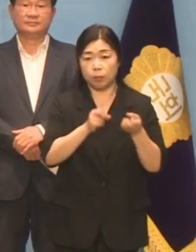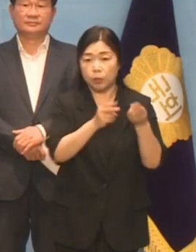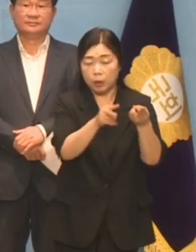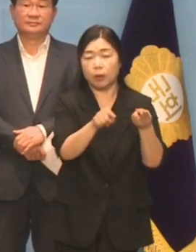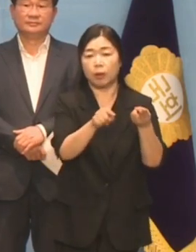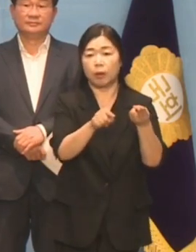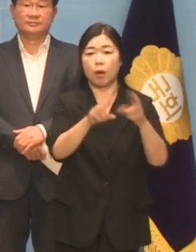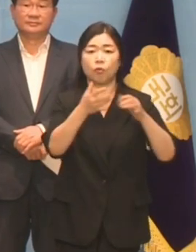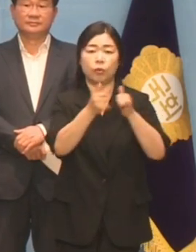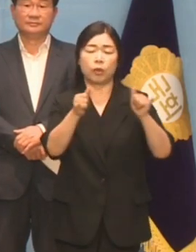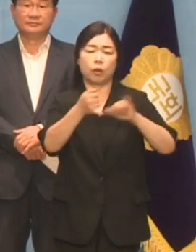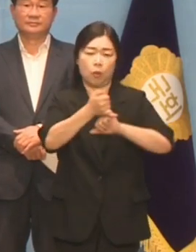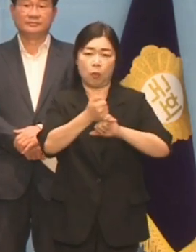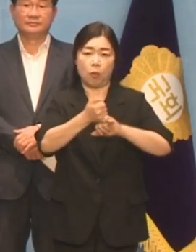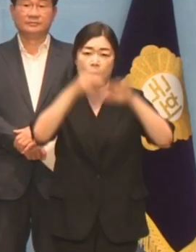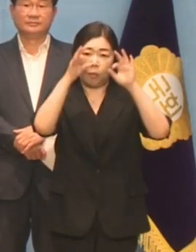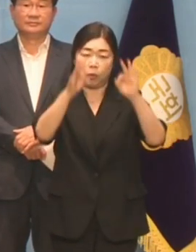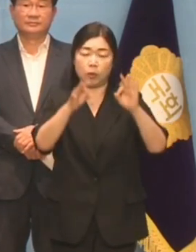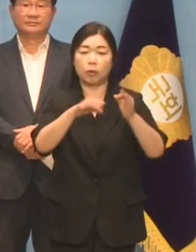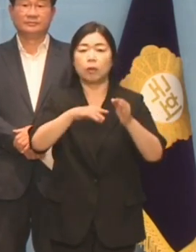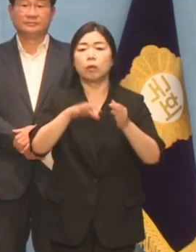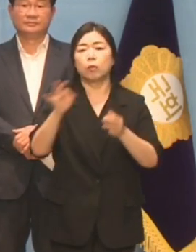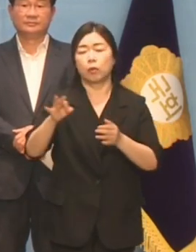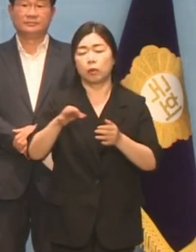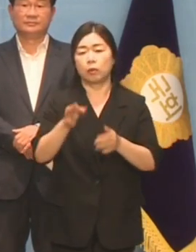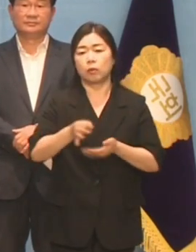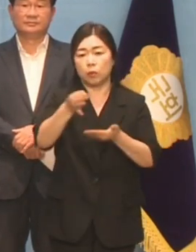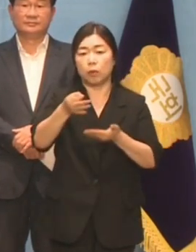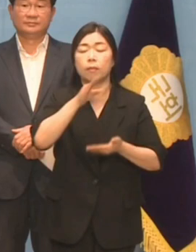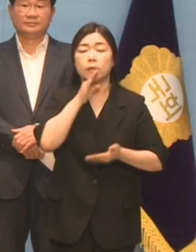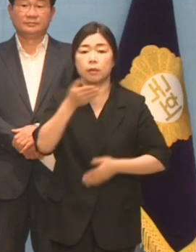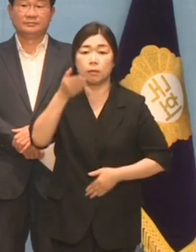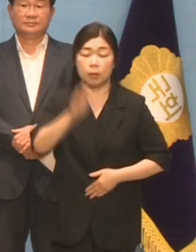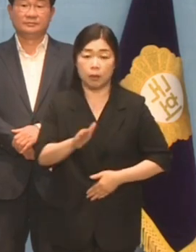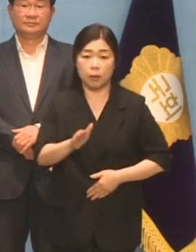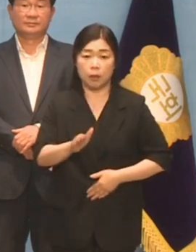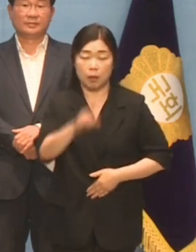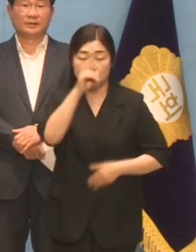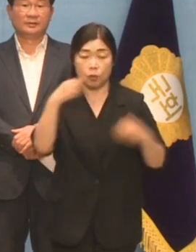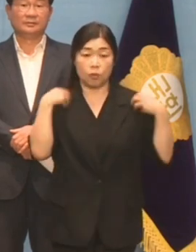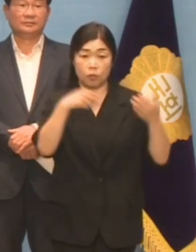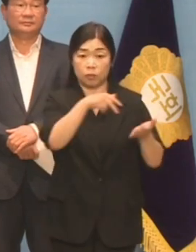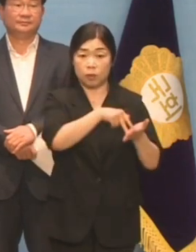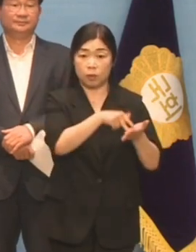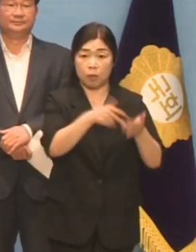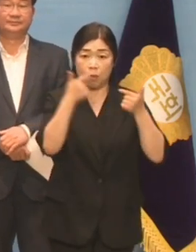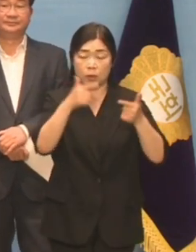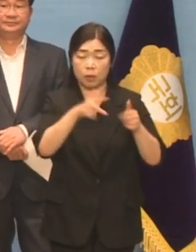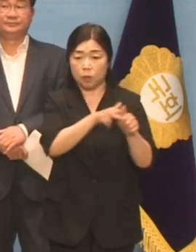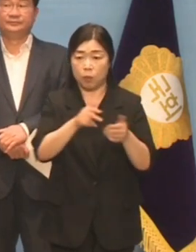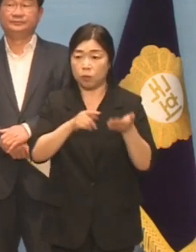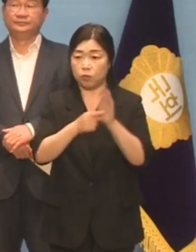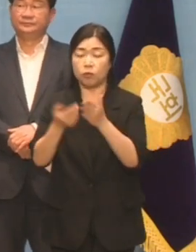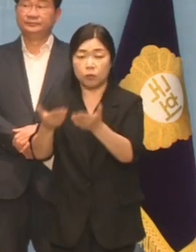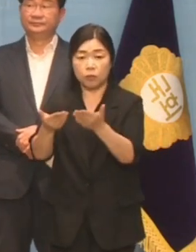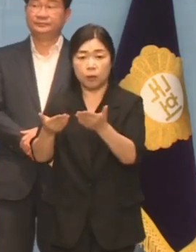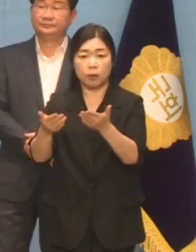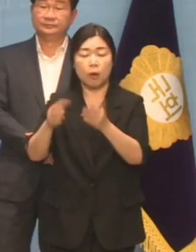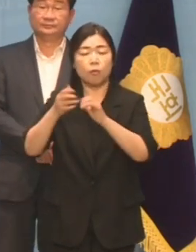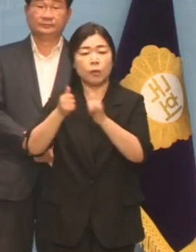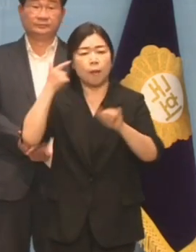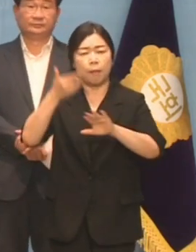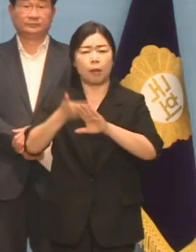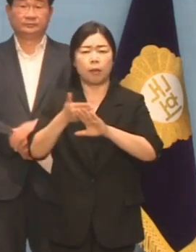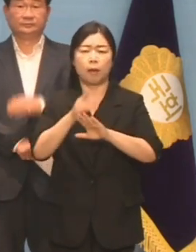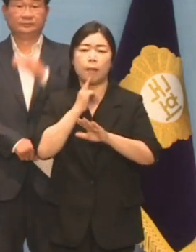반드시 수신료를 내야 함에도 불구하고 정부는 정확한 정보를 전달하지도 않은 채로 그리고 국민들이 반대 의견을 많이